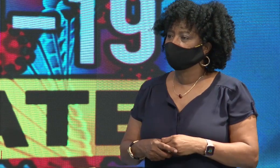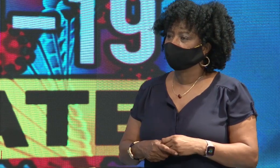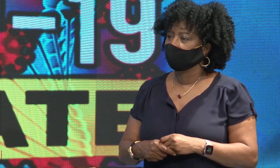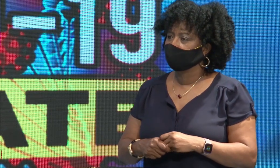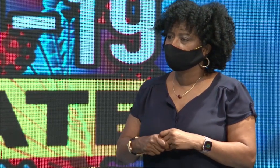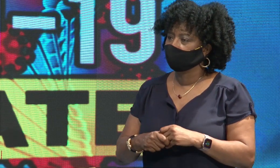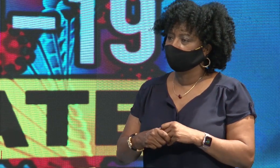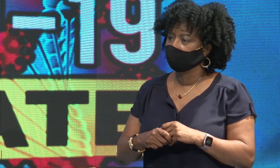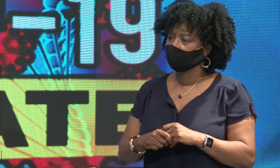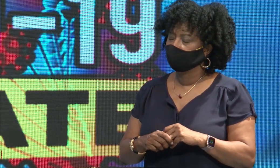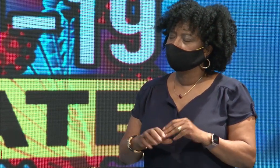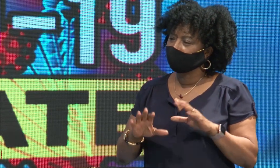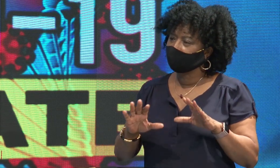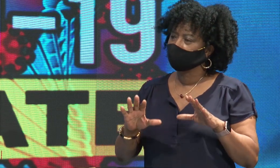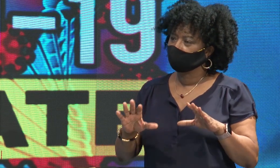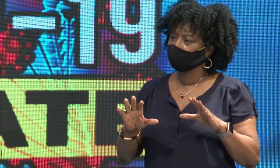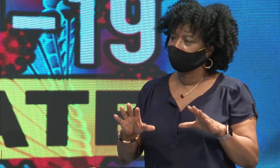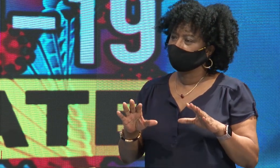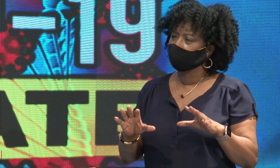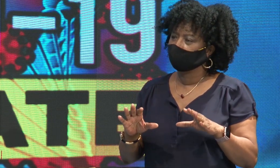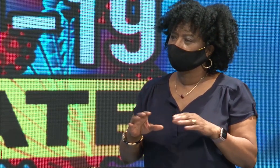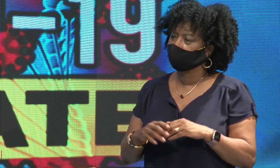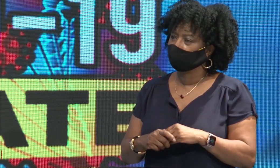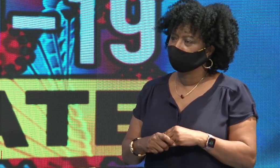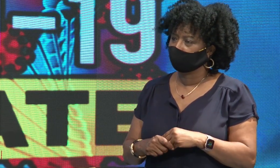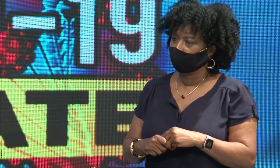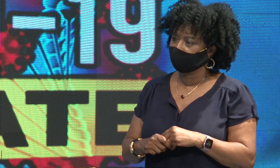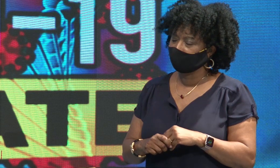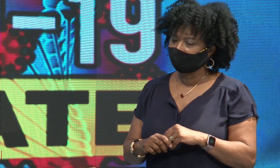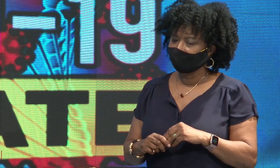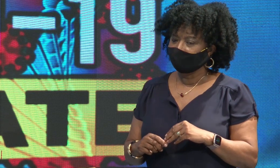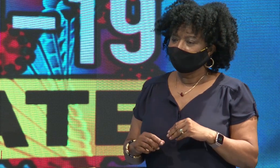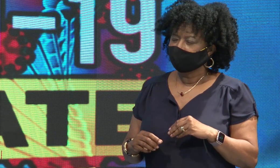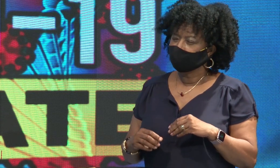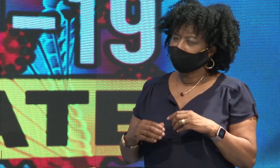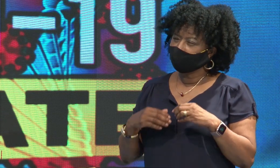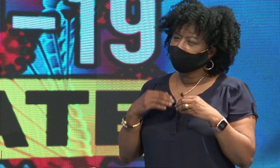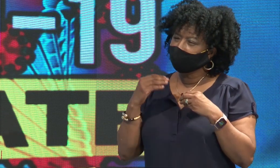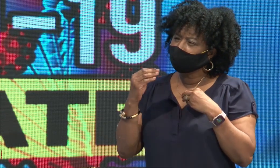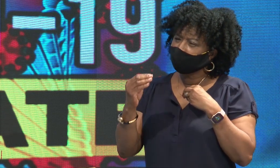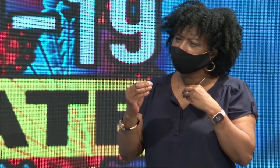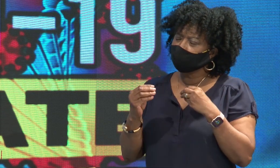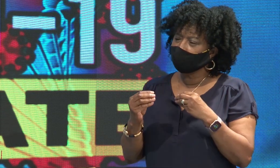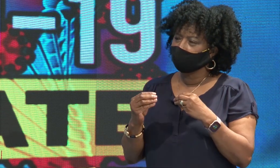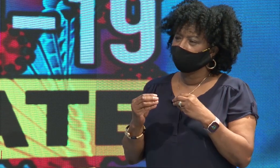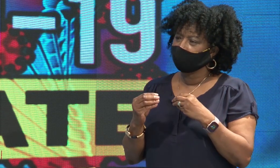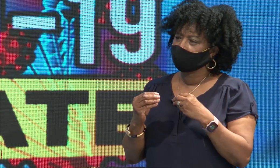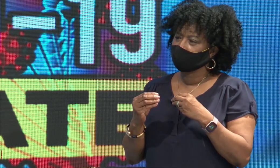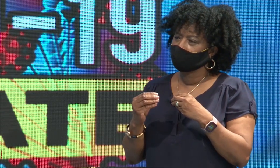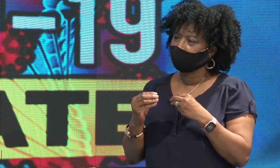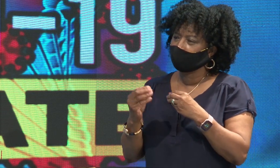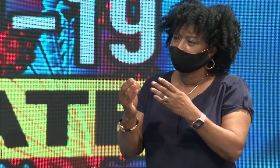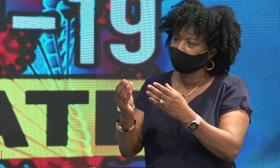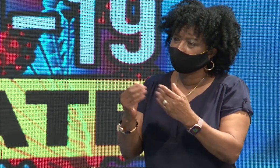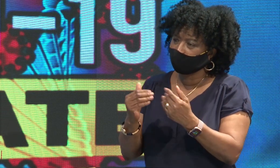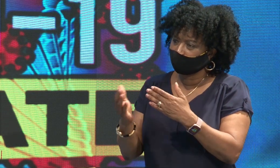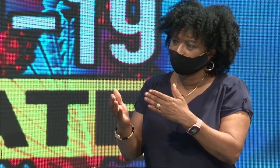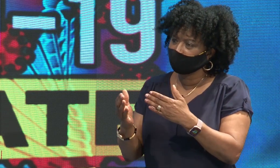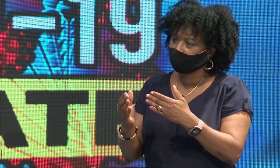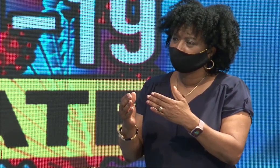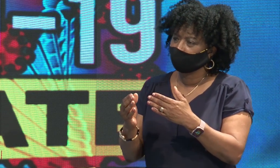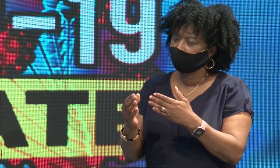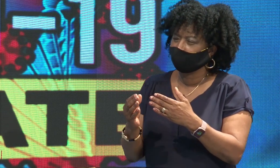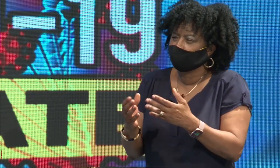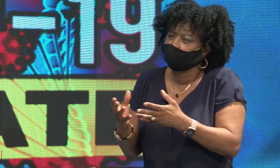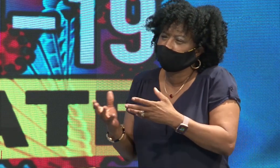bezig was met van alles en nog wat, leek het in Suriname goed onder controle. Mm-hmm. Dus we hadden ook heel vaak moeite om mensen te zeggen, geef toch